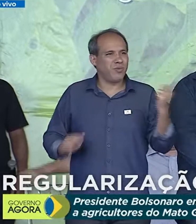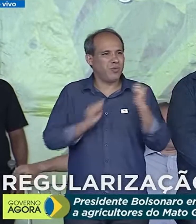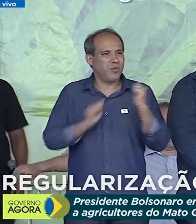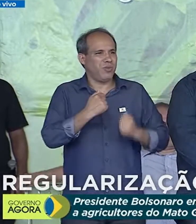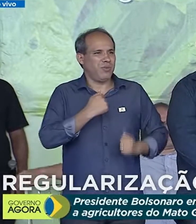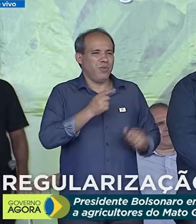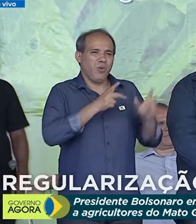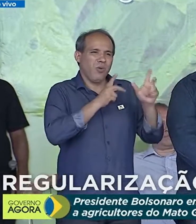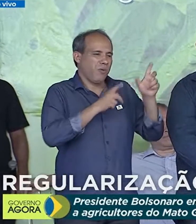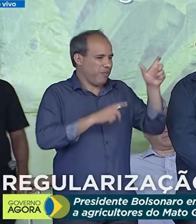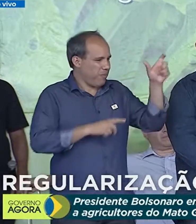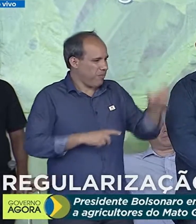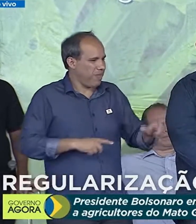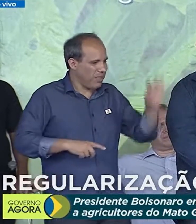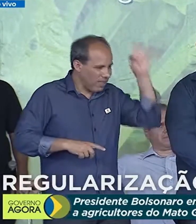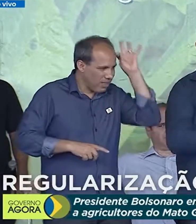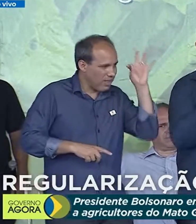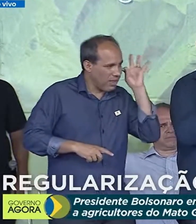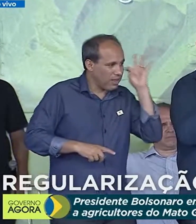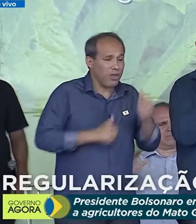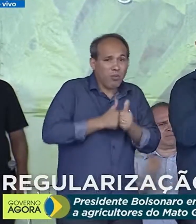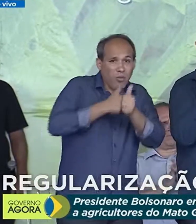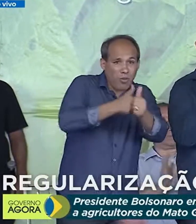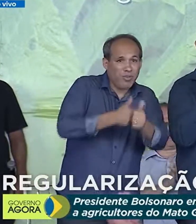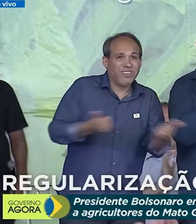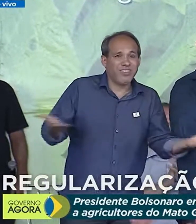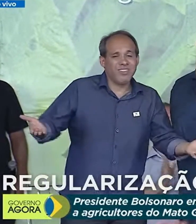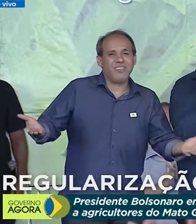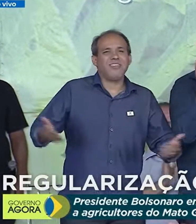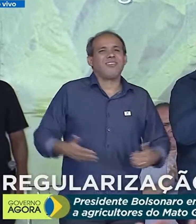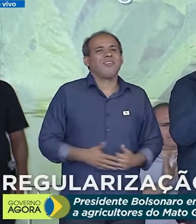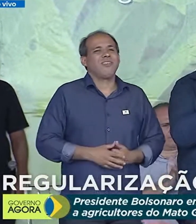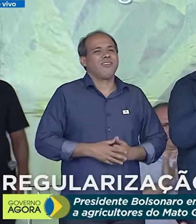como a Tereza Cristina, que me acompanha nesse dia de hoje.